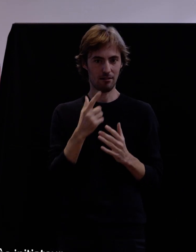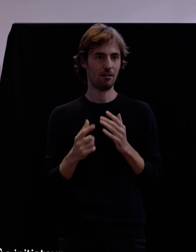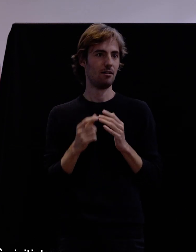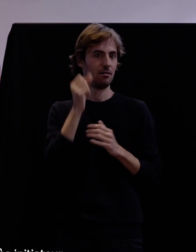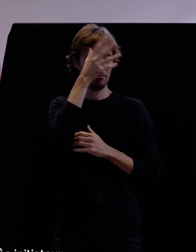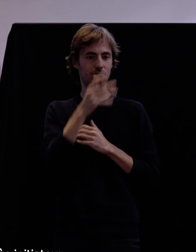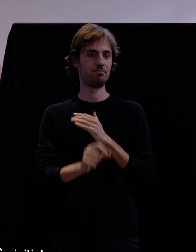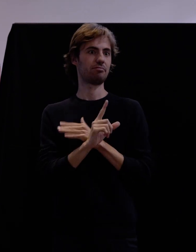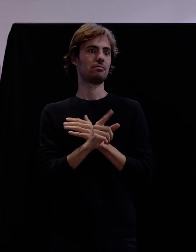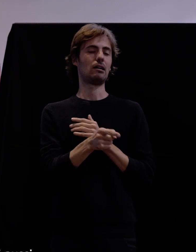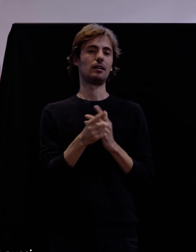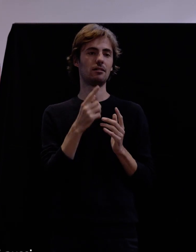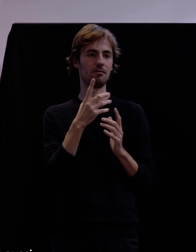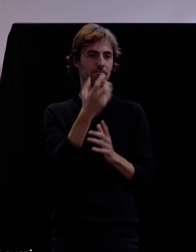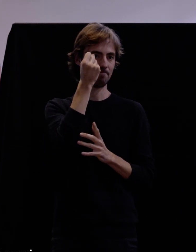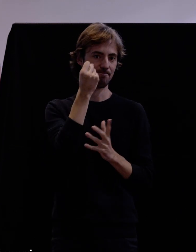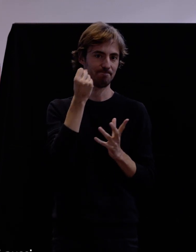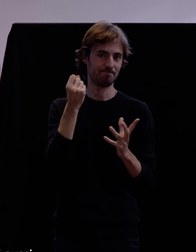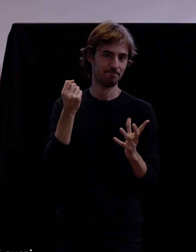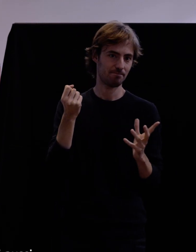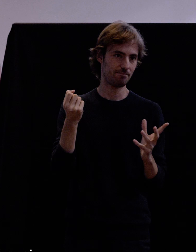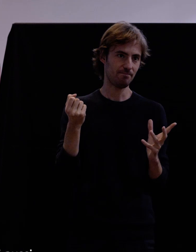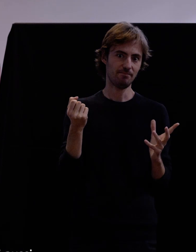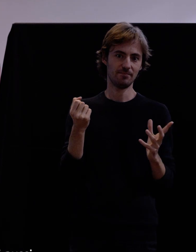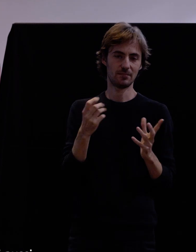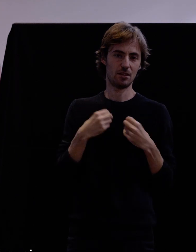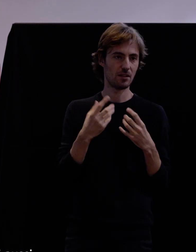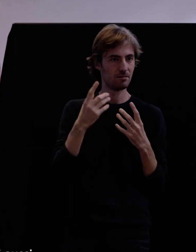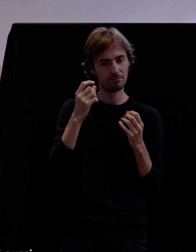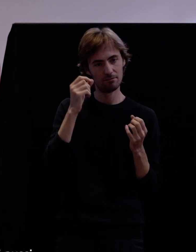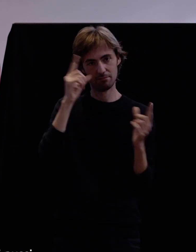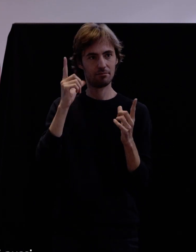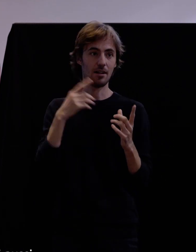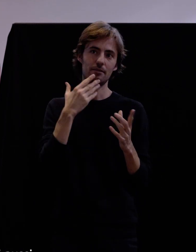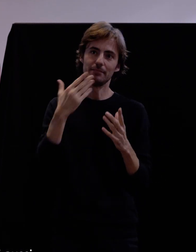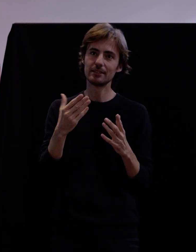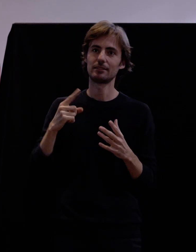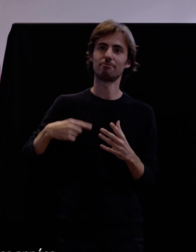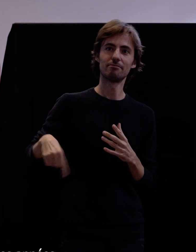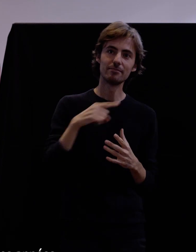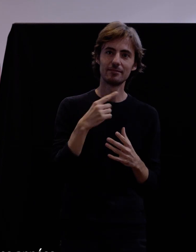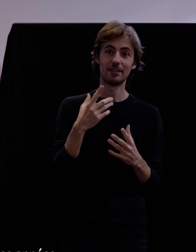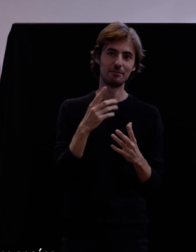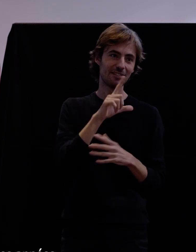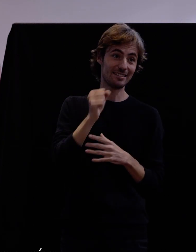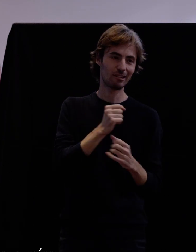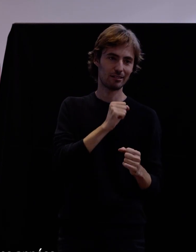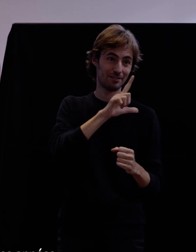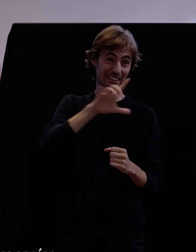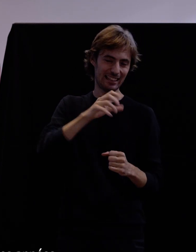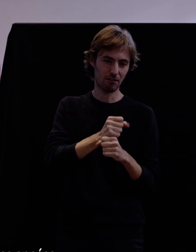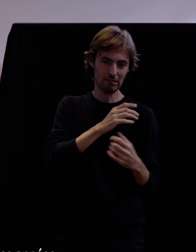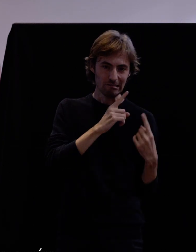initiateur pour les maladies rares. Donc merci aussi et bravo à tous d'avoir tenu ça depuis toutes ces années, parce